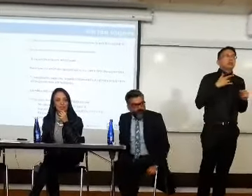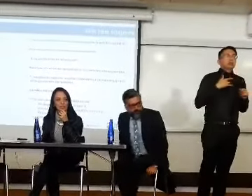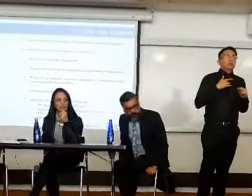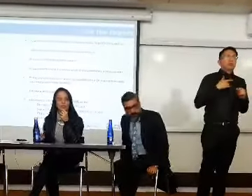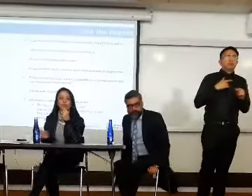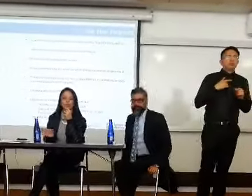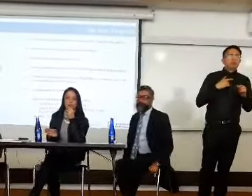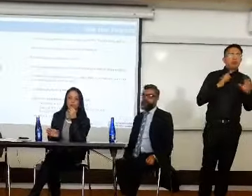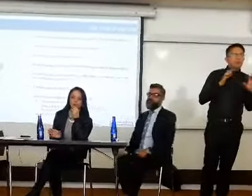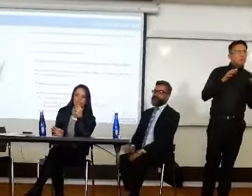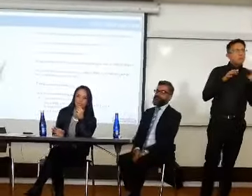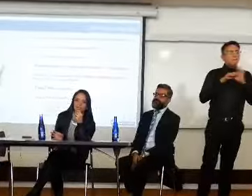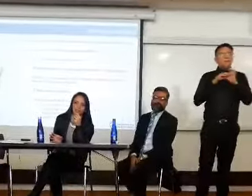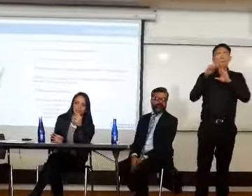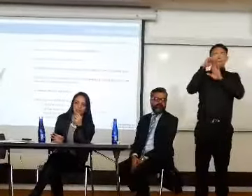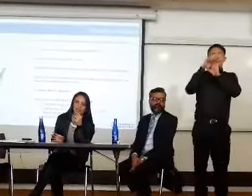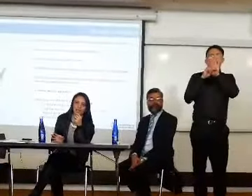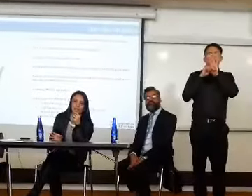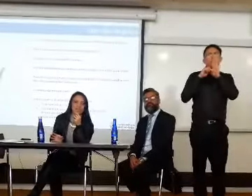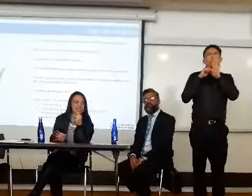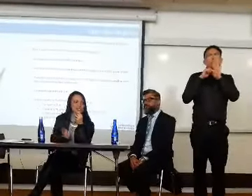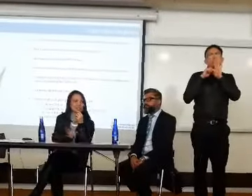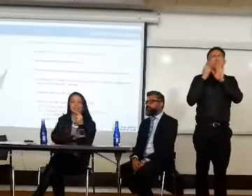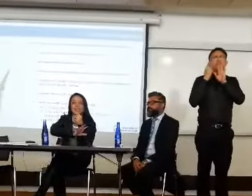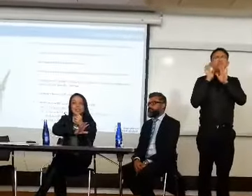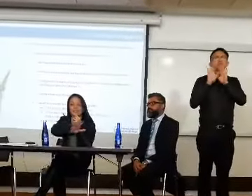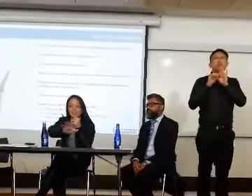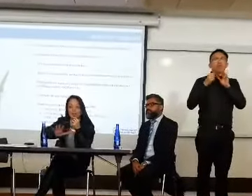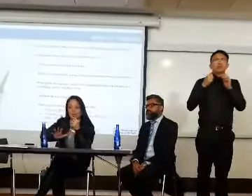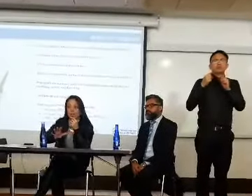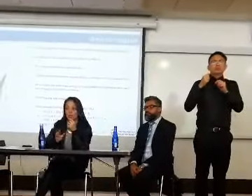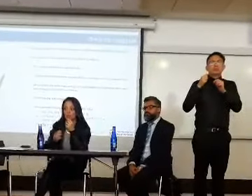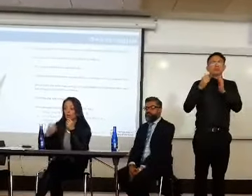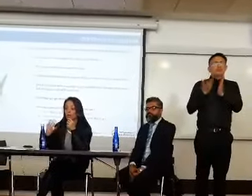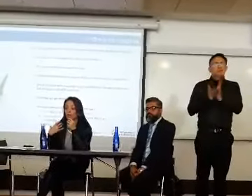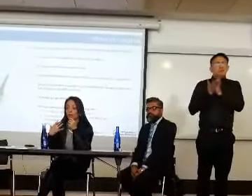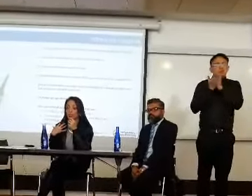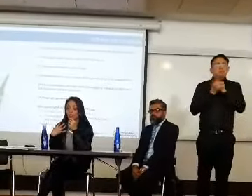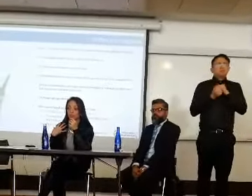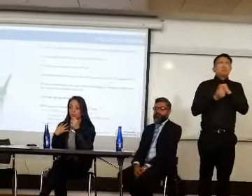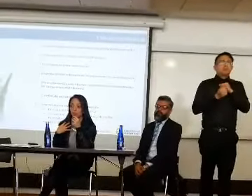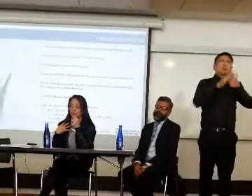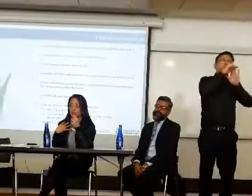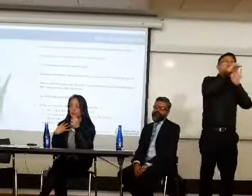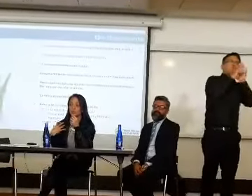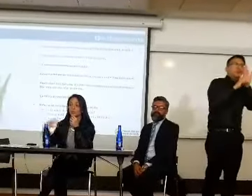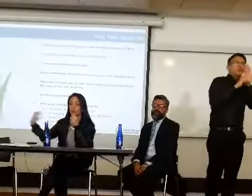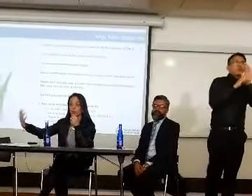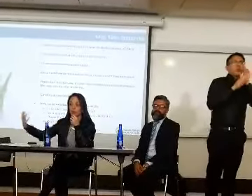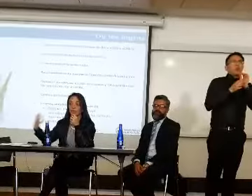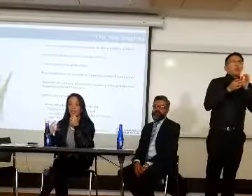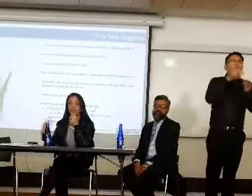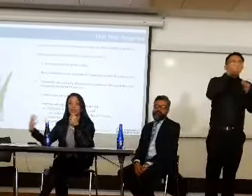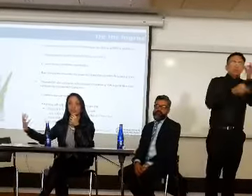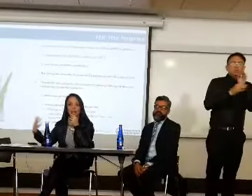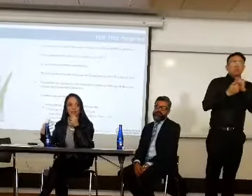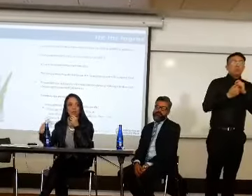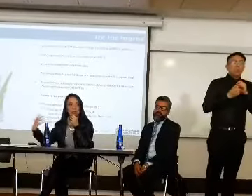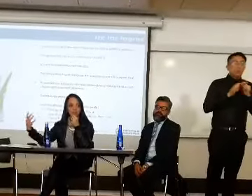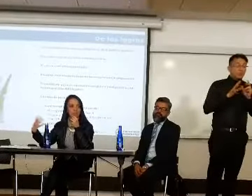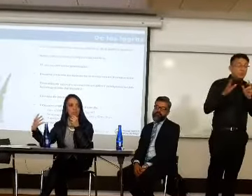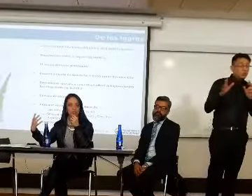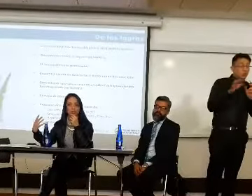en educación, en las políticas desde justicia. Yo tengo que buscar cómo las acciones de salud se pueden